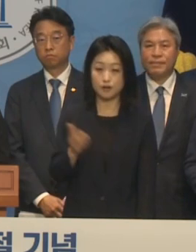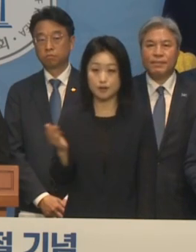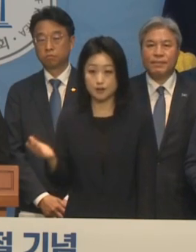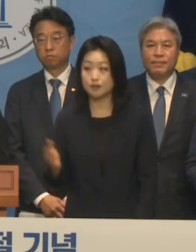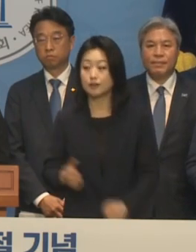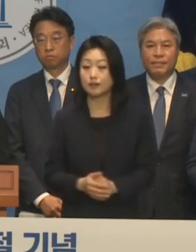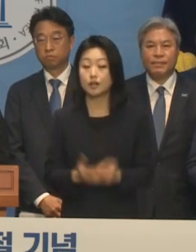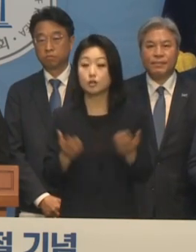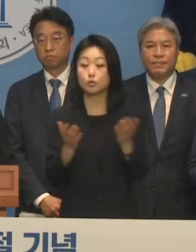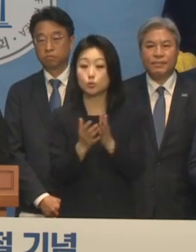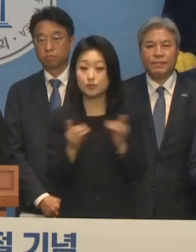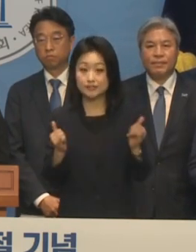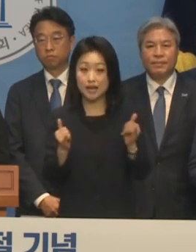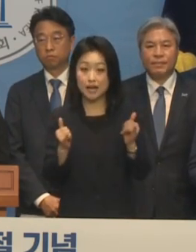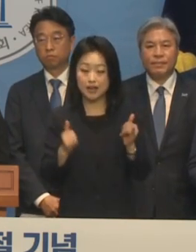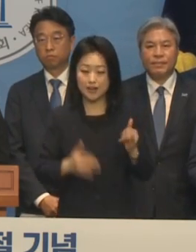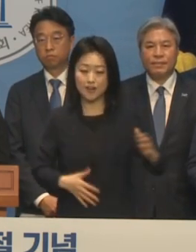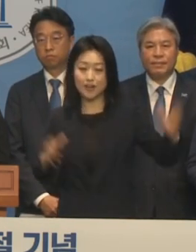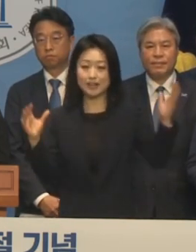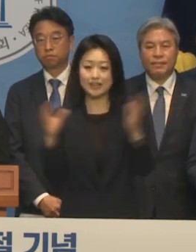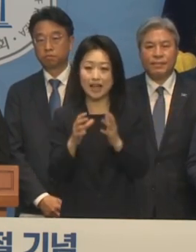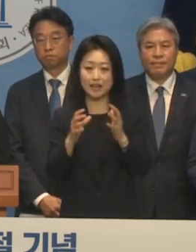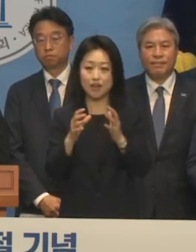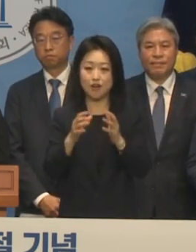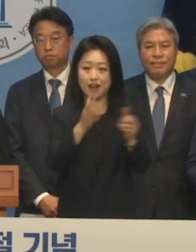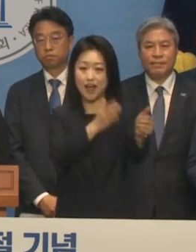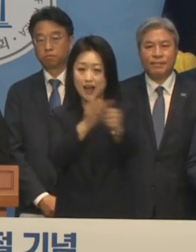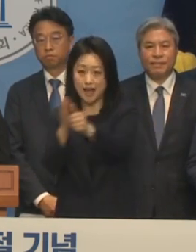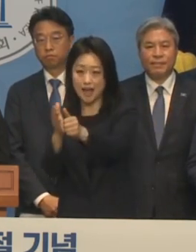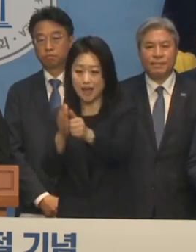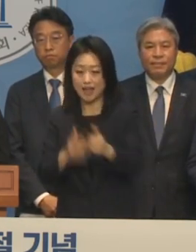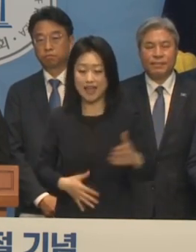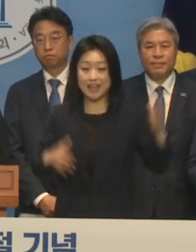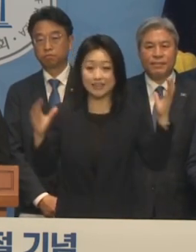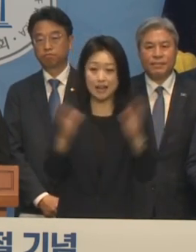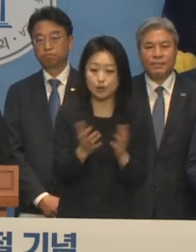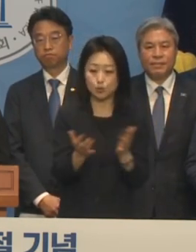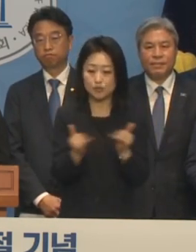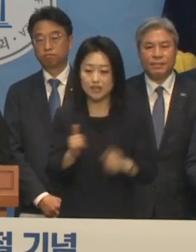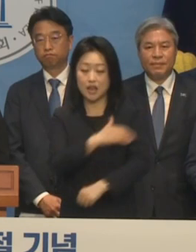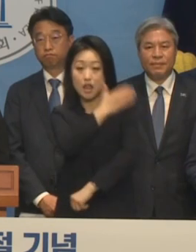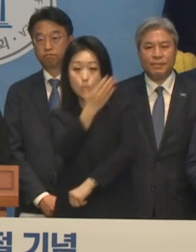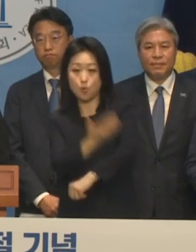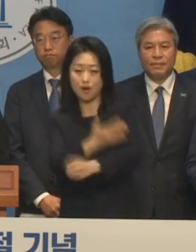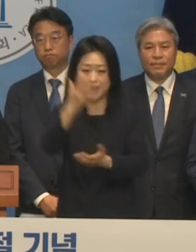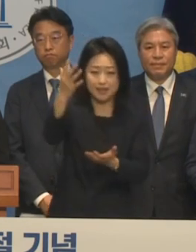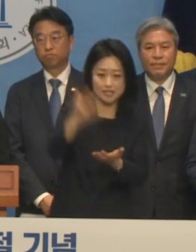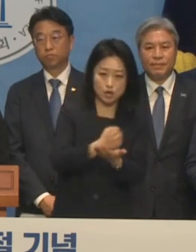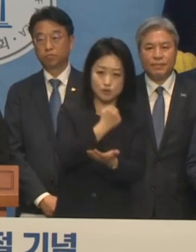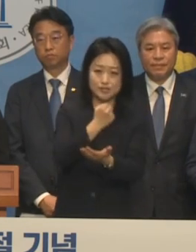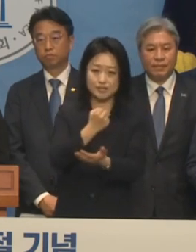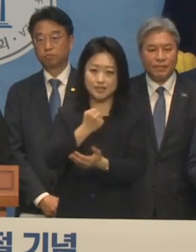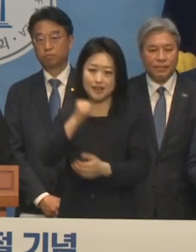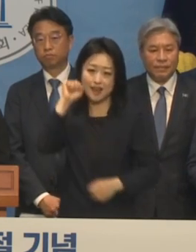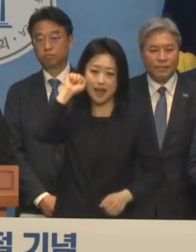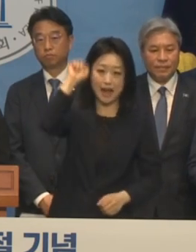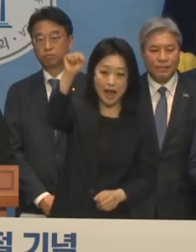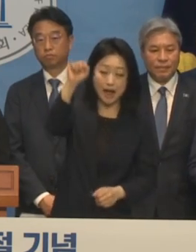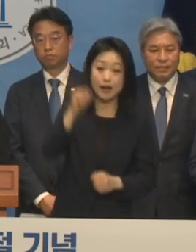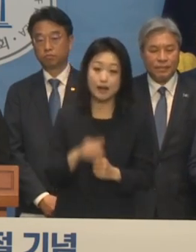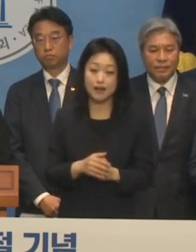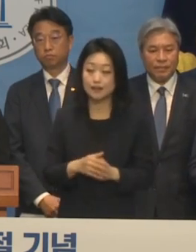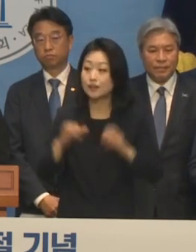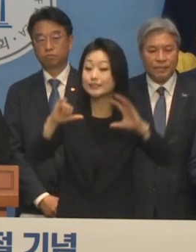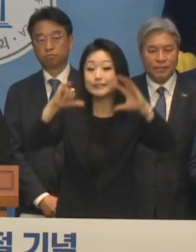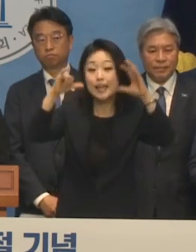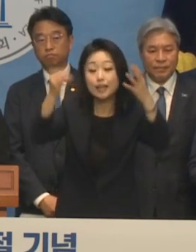만국의 노동자여 단결하라. 단결하여 노동자의 권리를 쟁취하라. 전